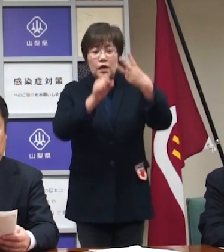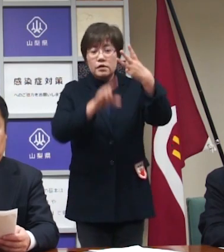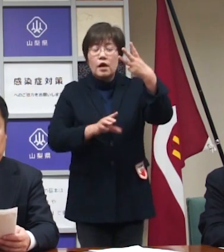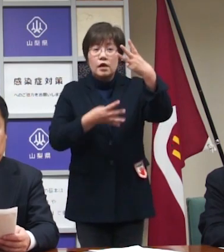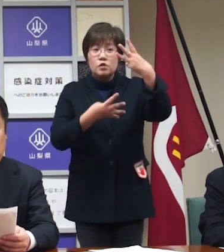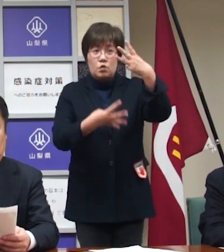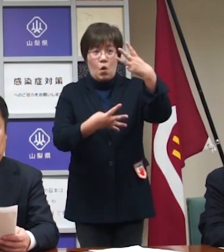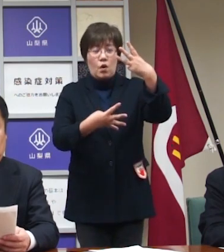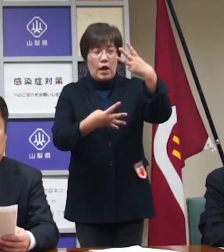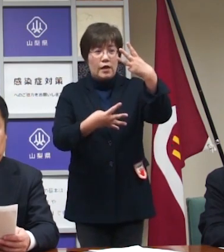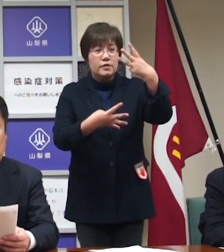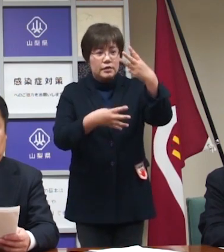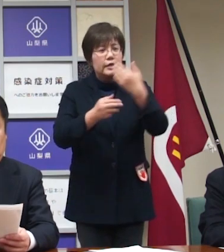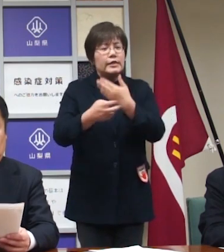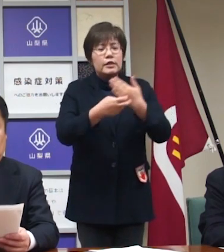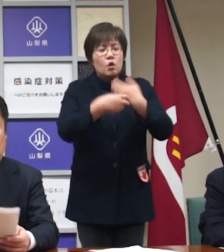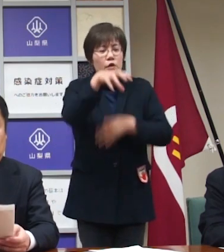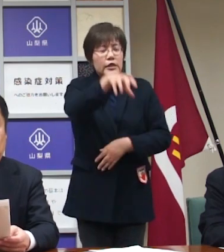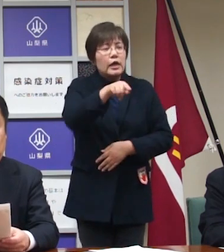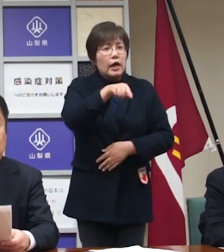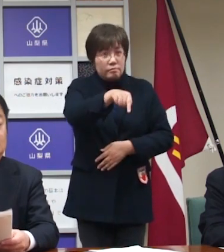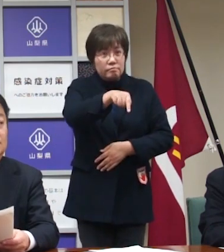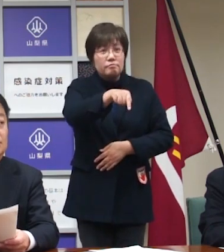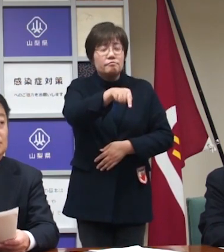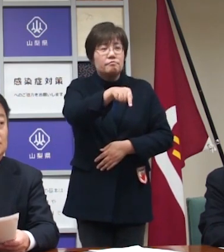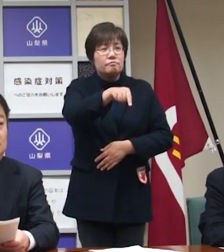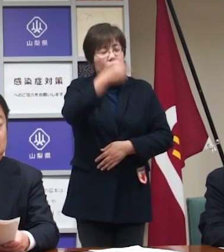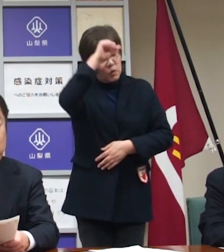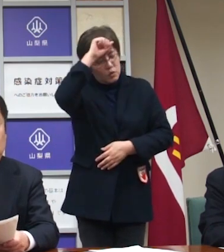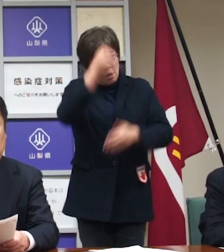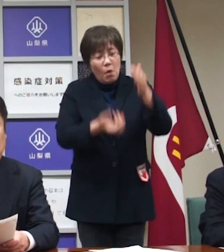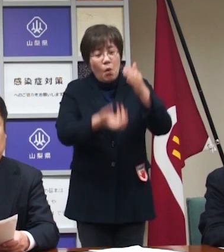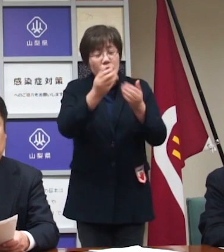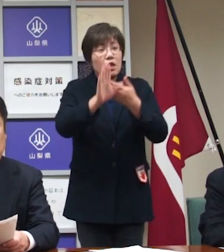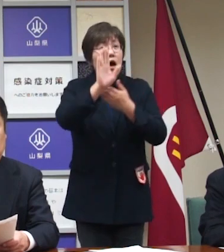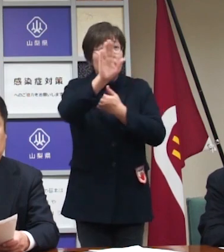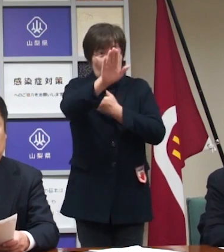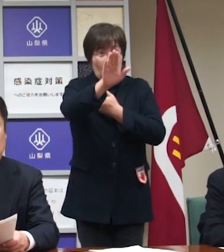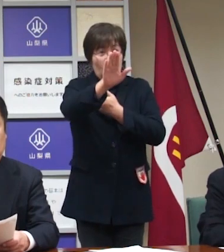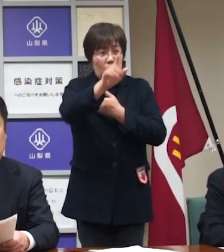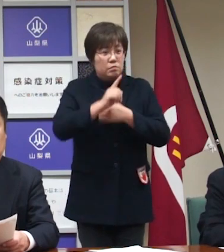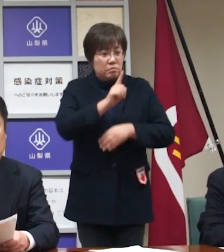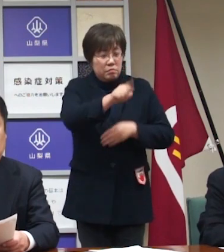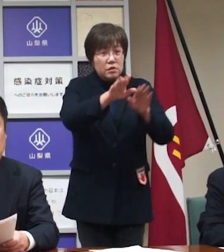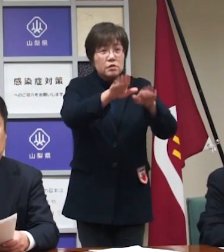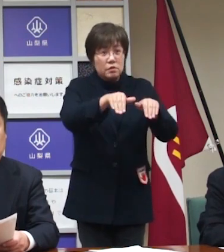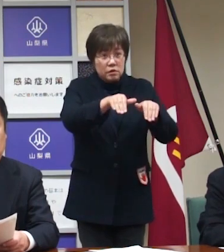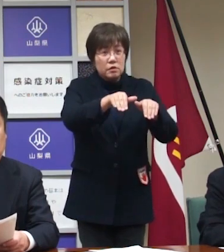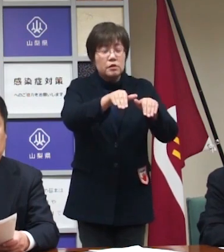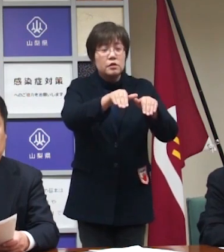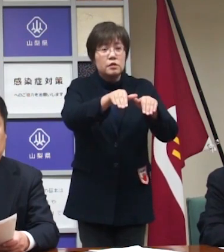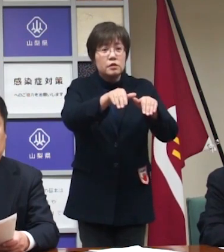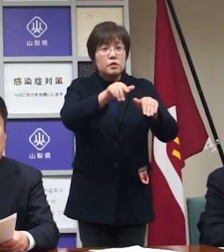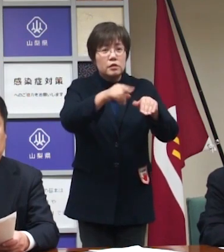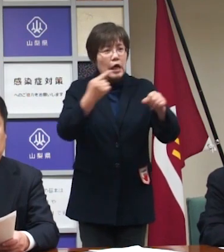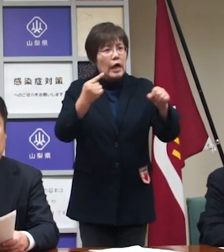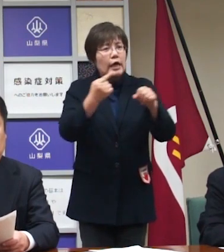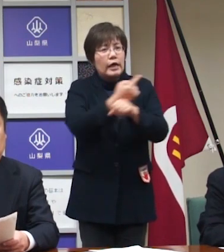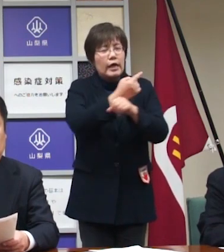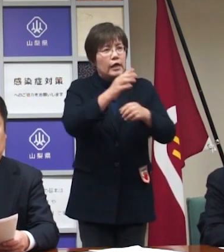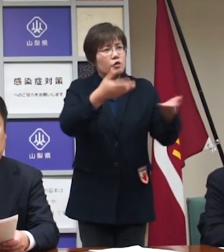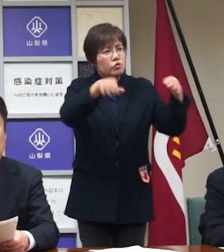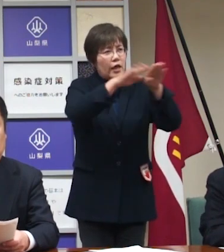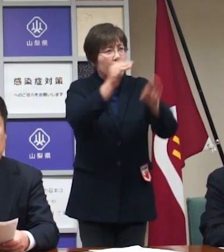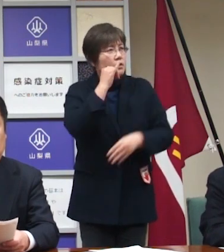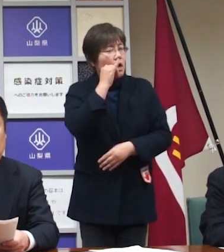は今おっしゃられる症状が発生した後ですけれども、この人はこれは接触者外来センターに電話して受診され